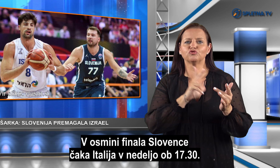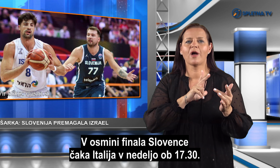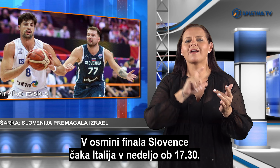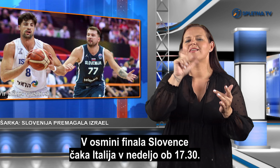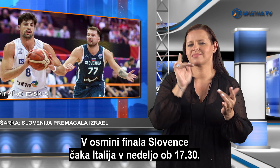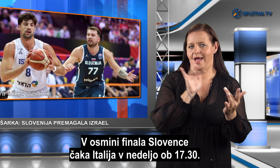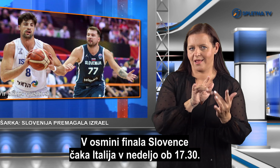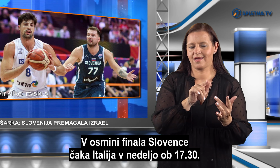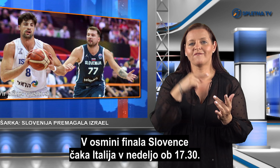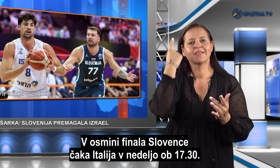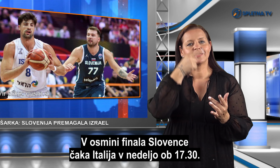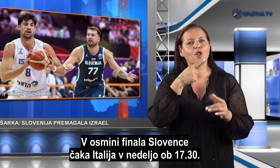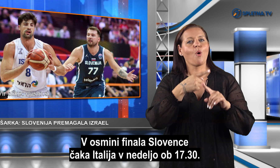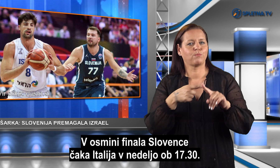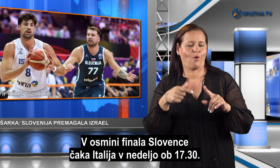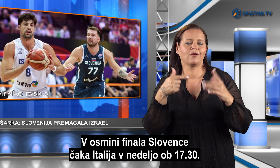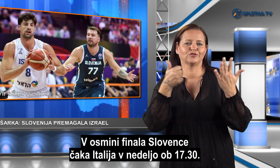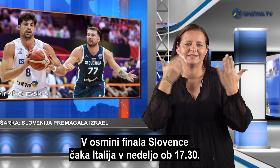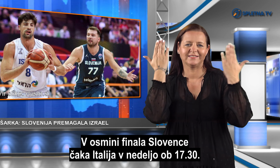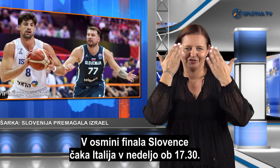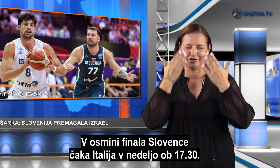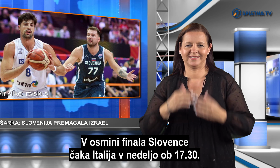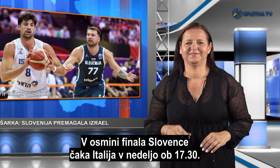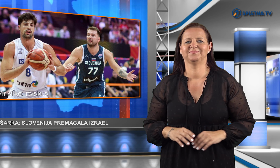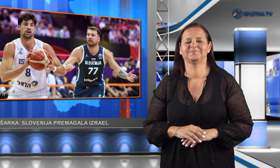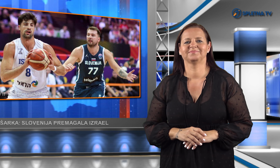čaka Italija v nedeljo ob 17:30.